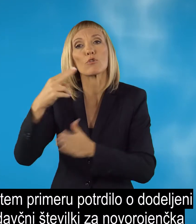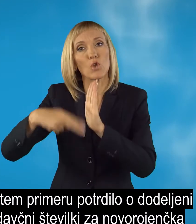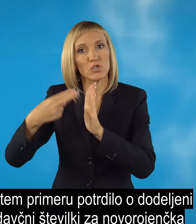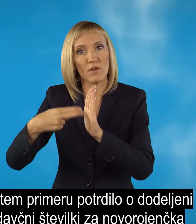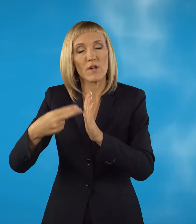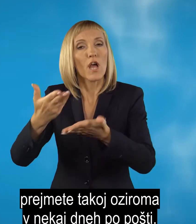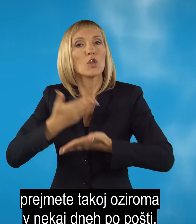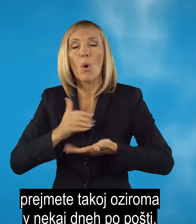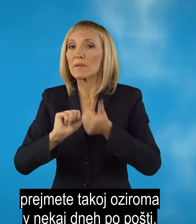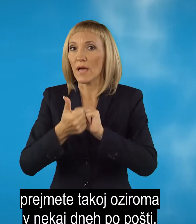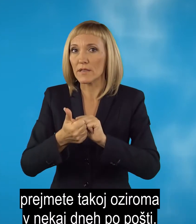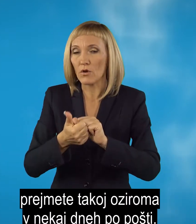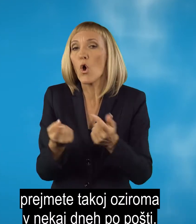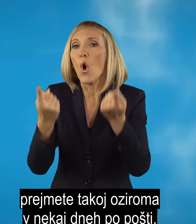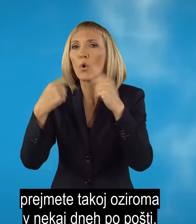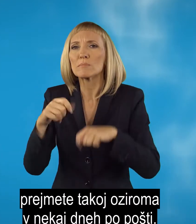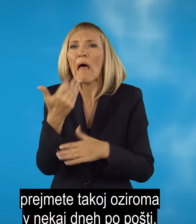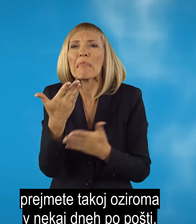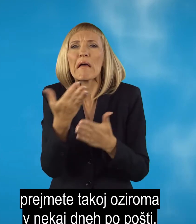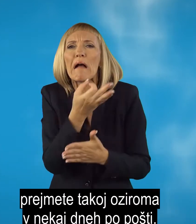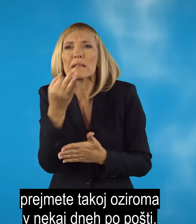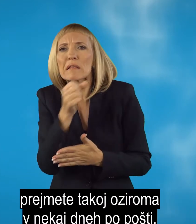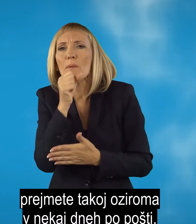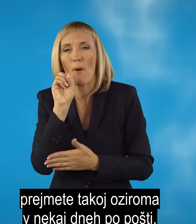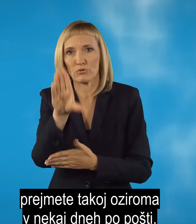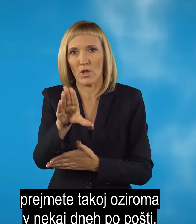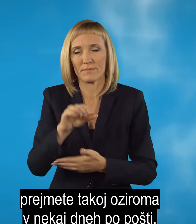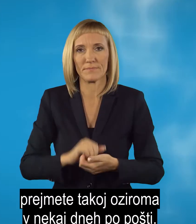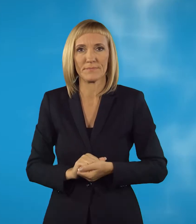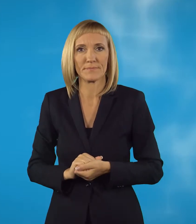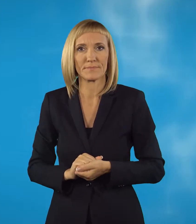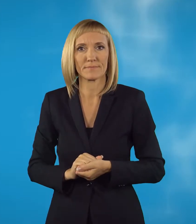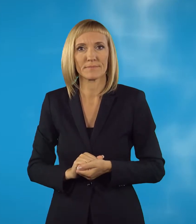novorojenčka prejmete takoj oziroma v nekaj dneh po pošti.